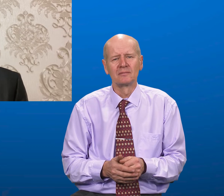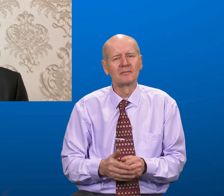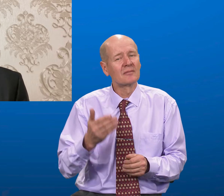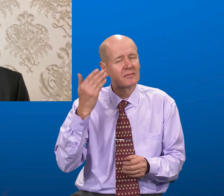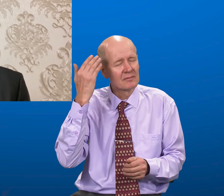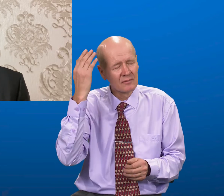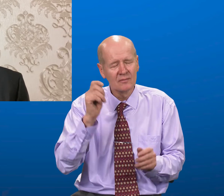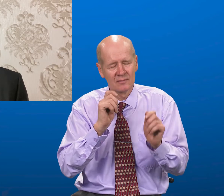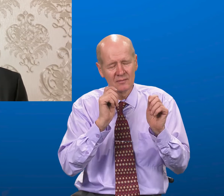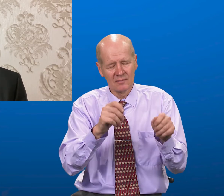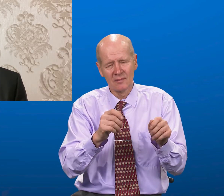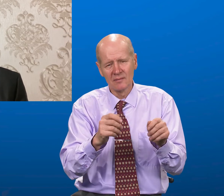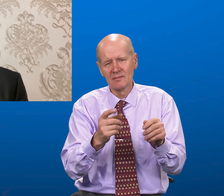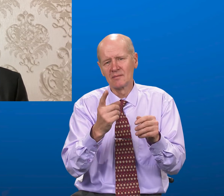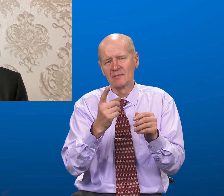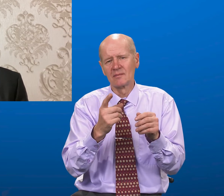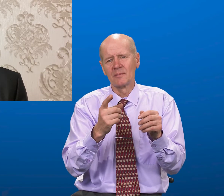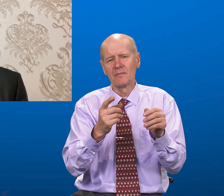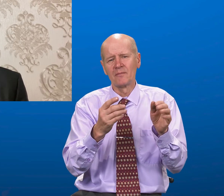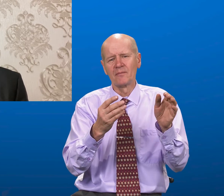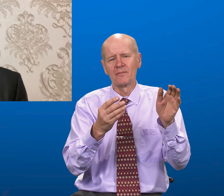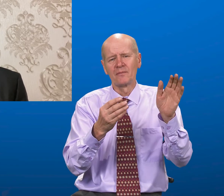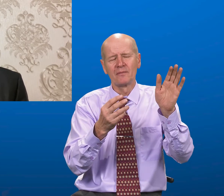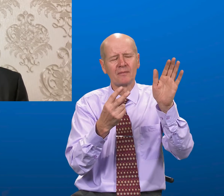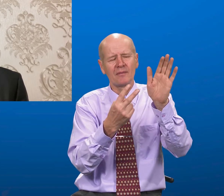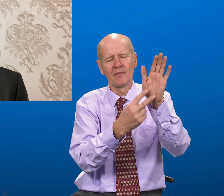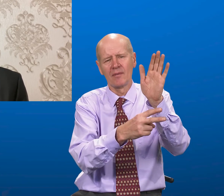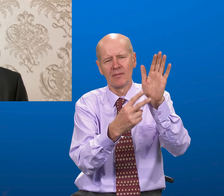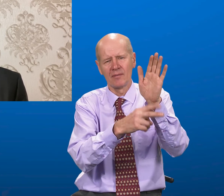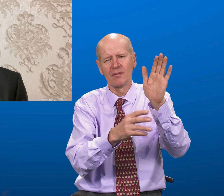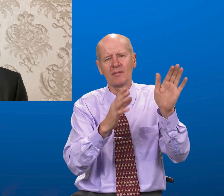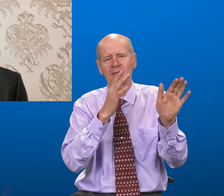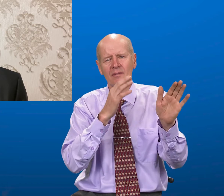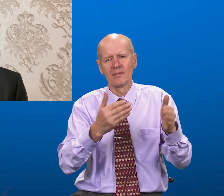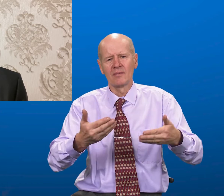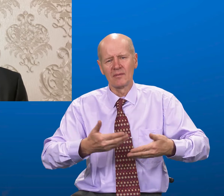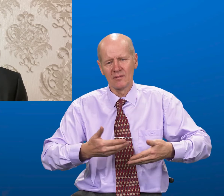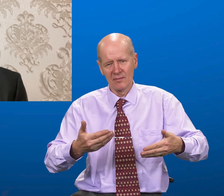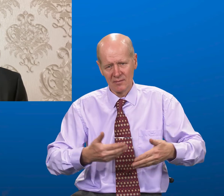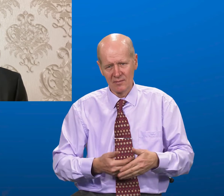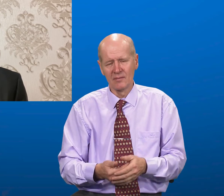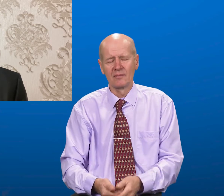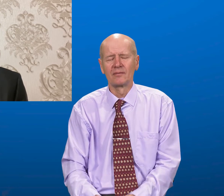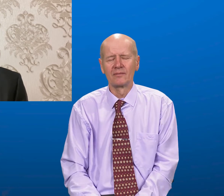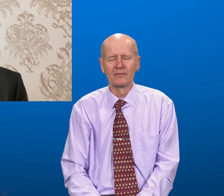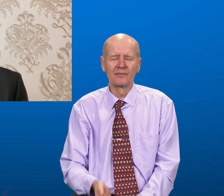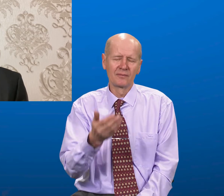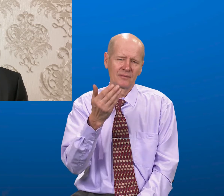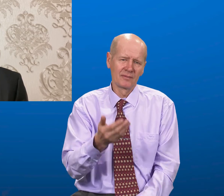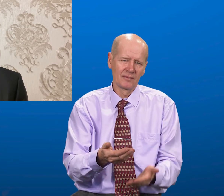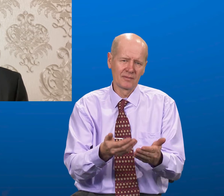жили долго, мы бы на своем пути уничтожали бы и разрушали